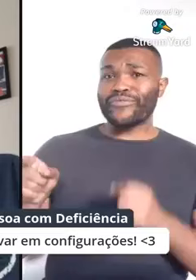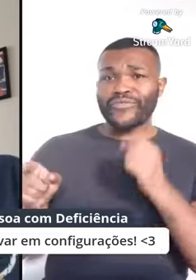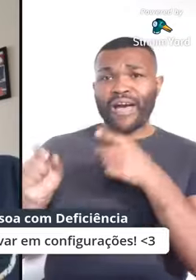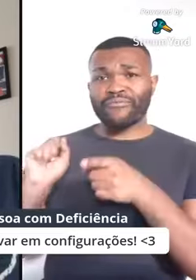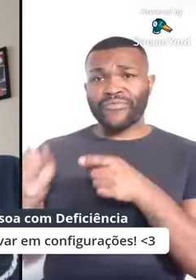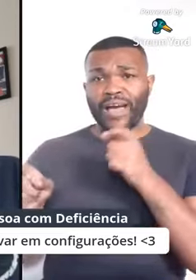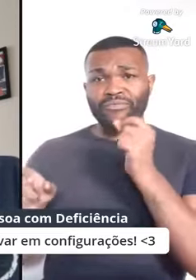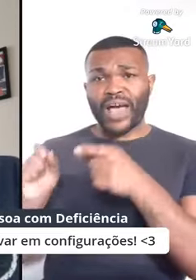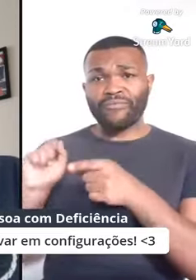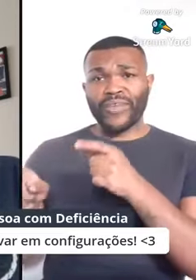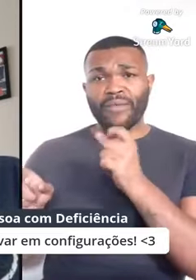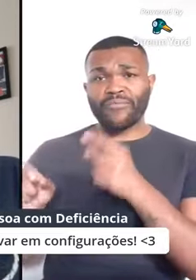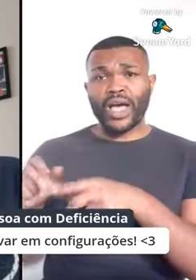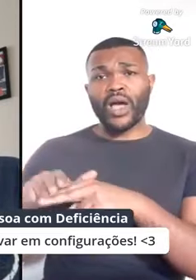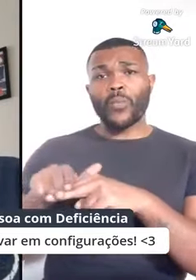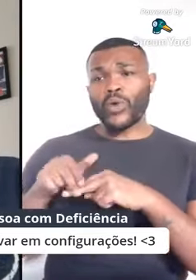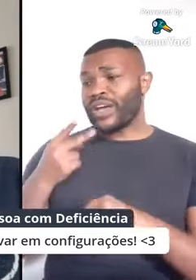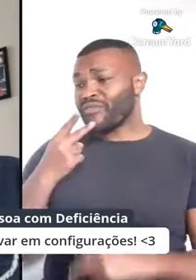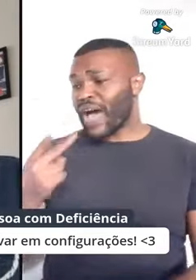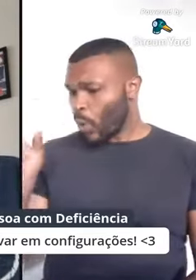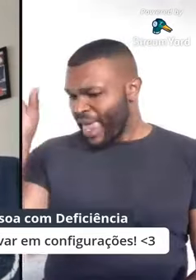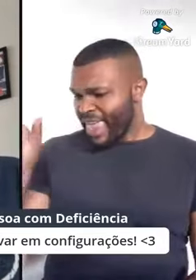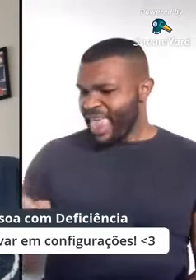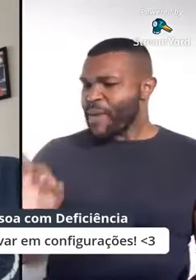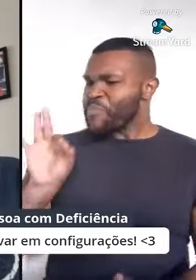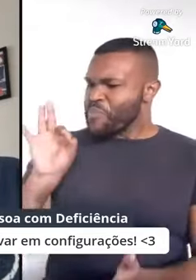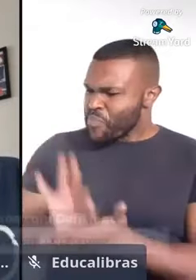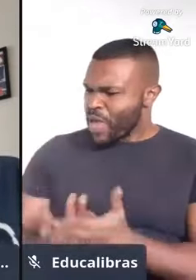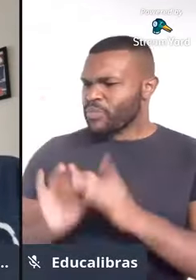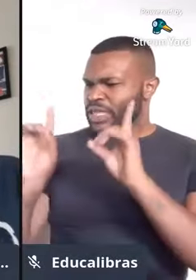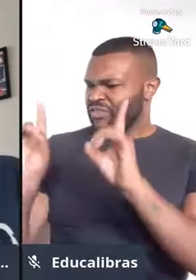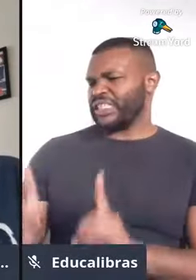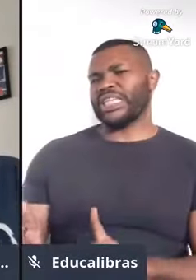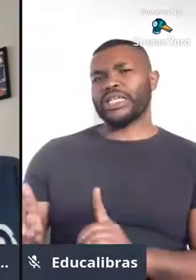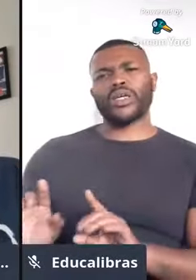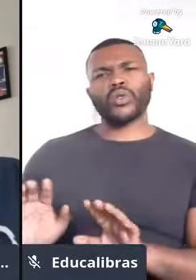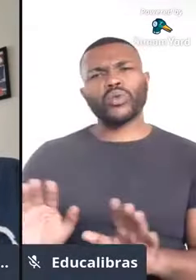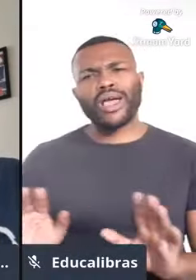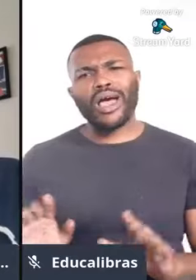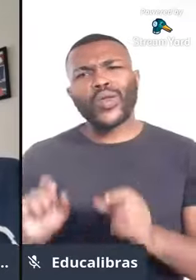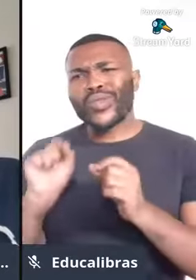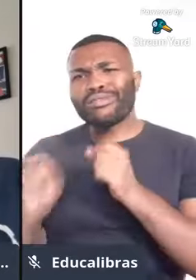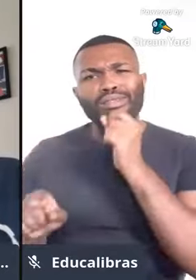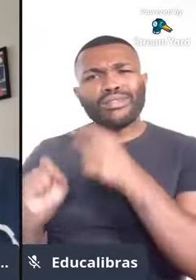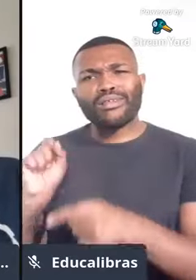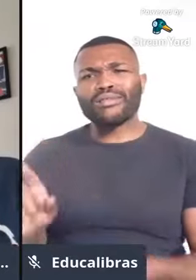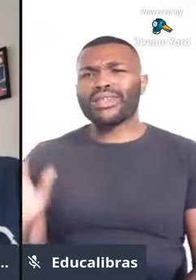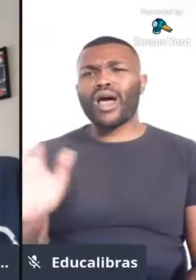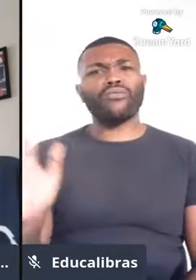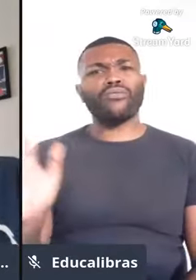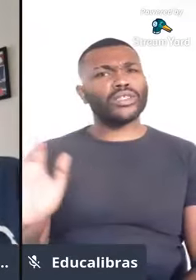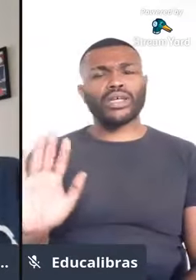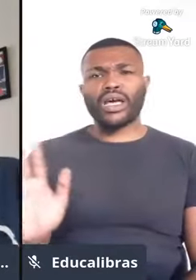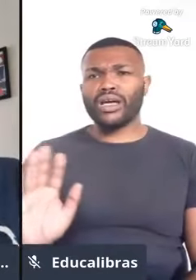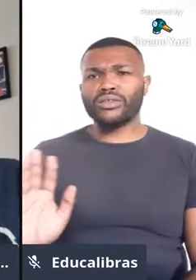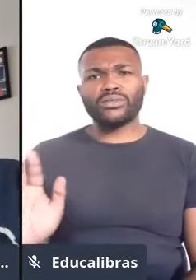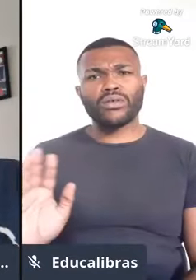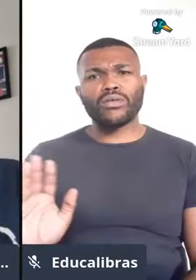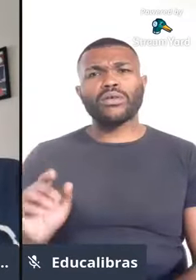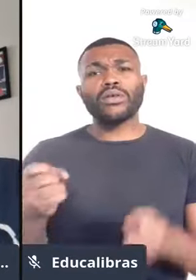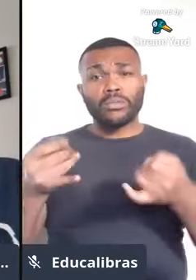porque você está dizendo que ela é uma pessoa com deficiência. Isso é um ponto importante. Você não está ofendendo ninguém, isso que fique muito claro para